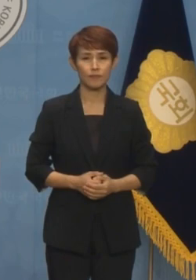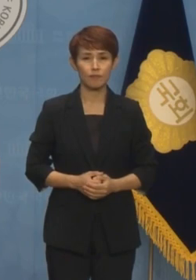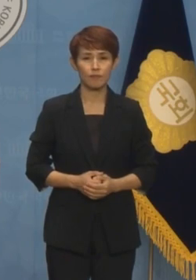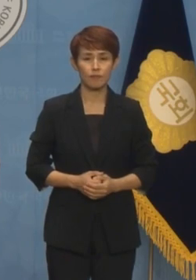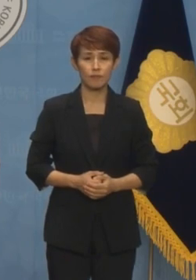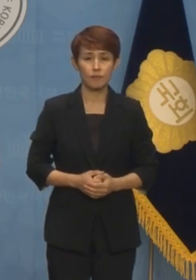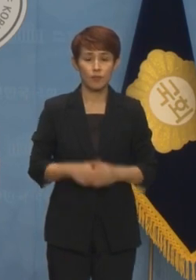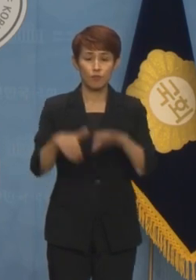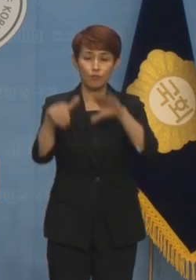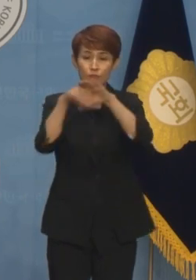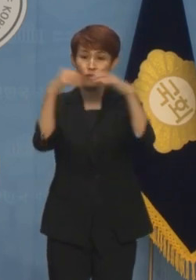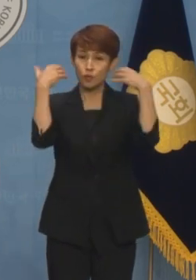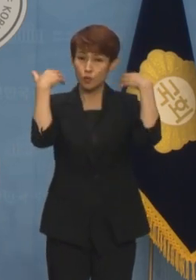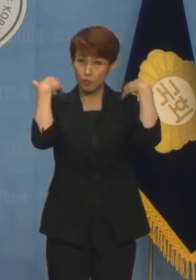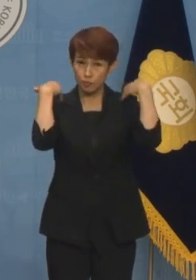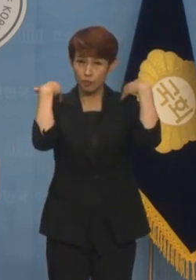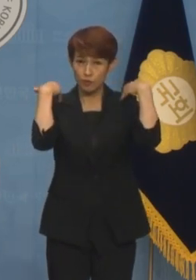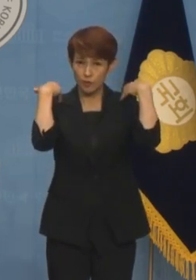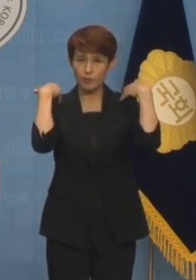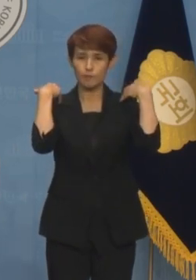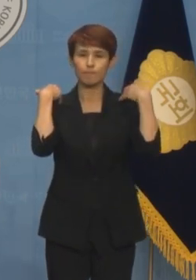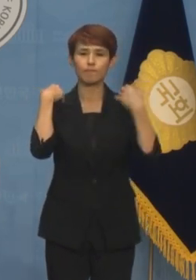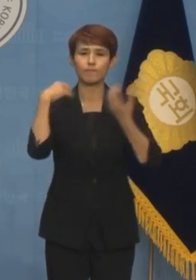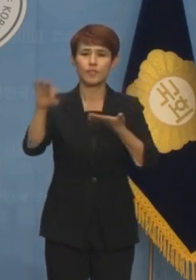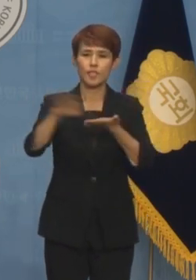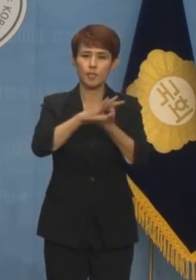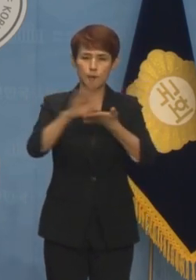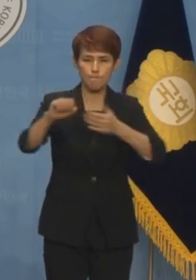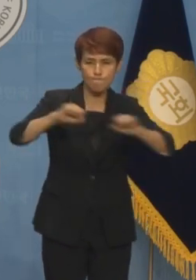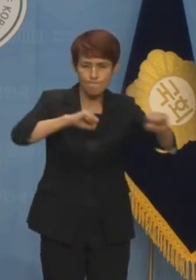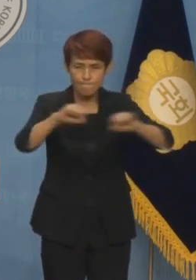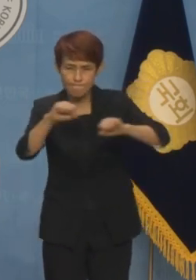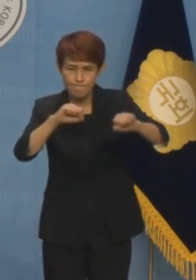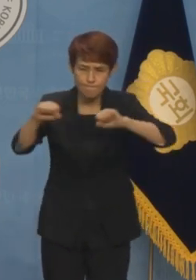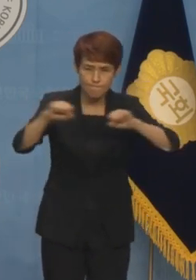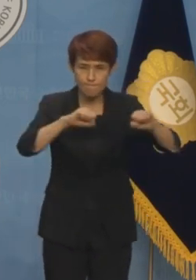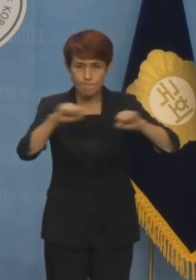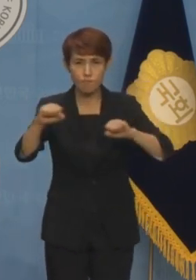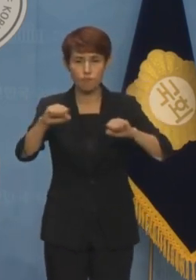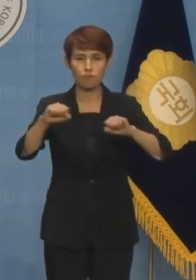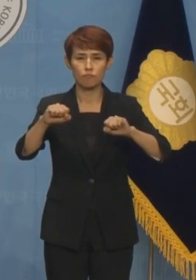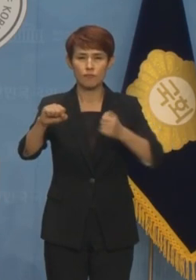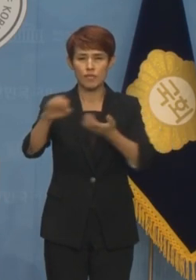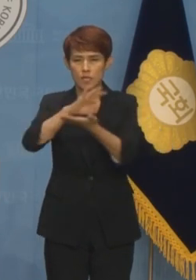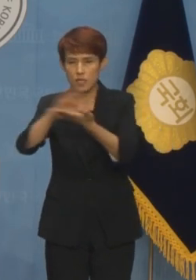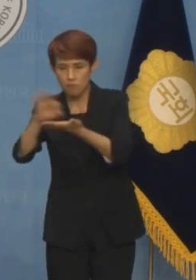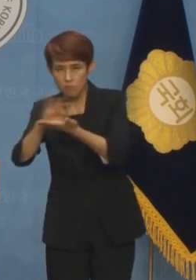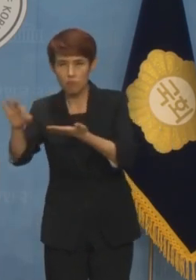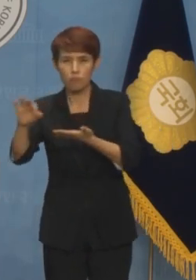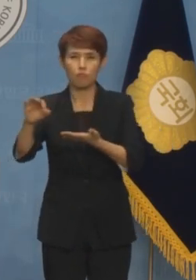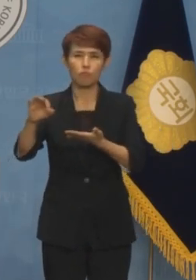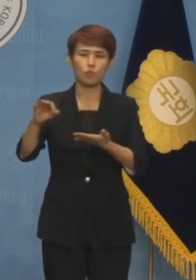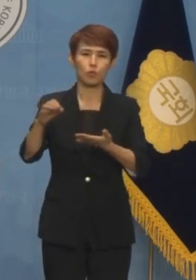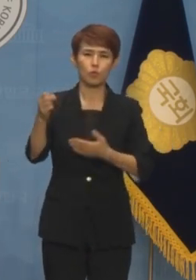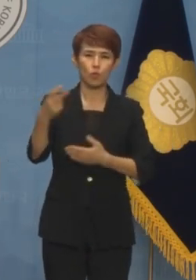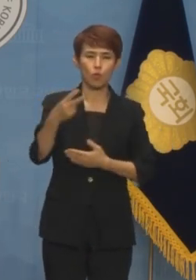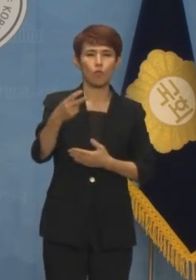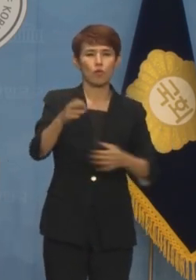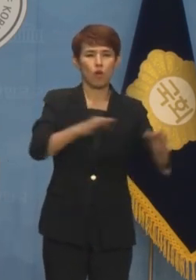이렇듯 문재인 정부는 적극적인 재정을 통해서 재정과 경기의 선순환